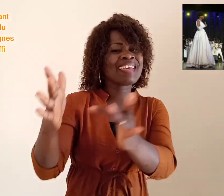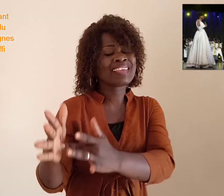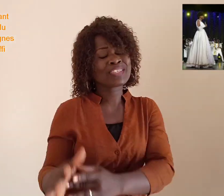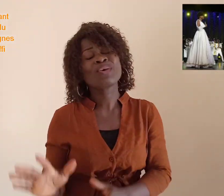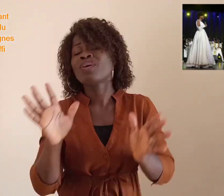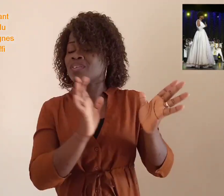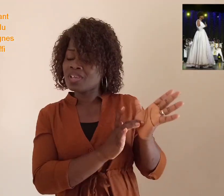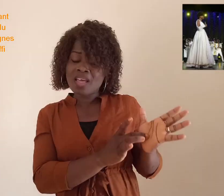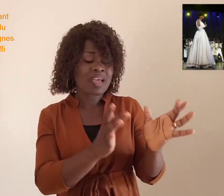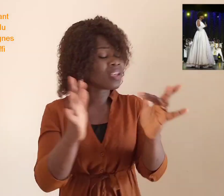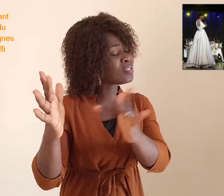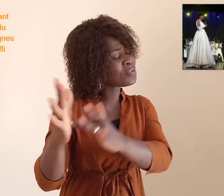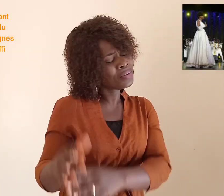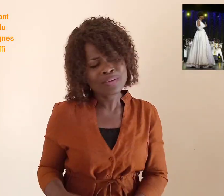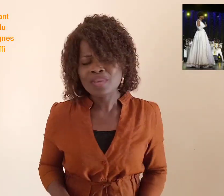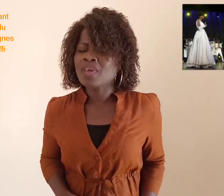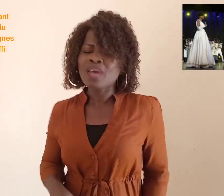Jésus